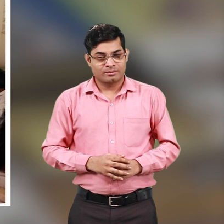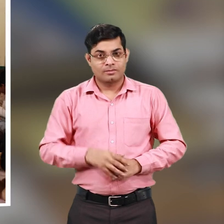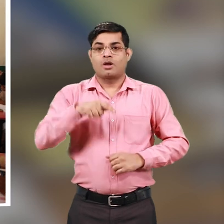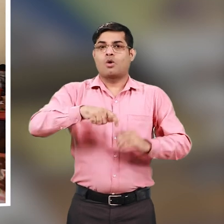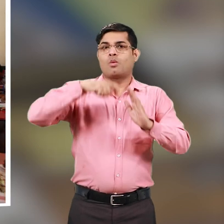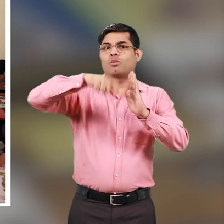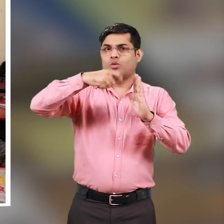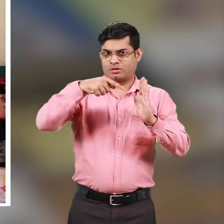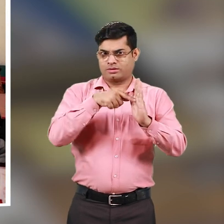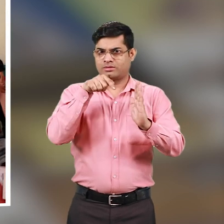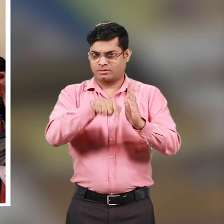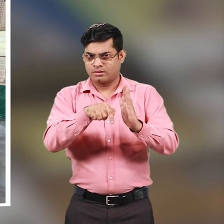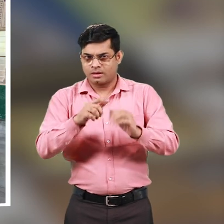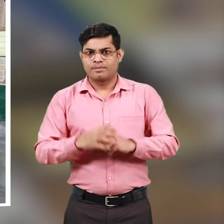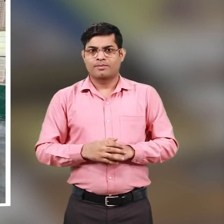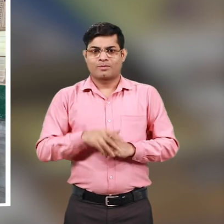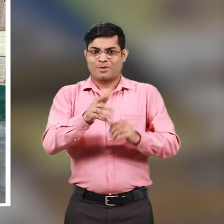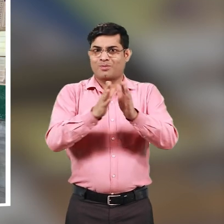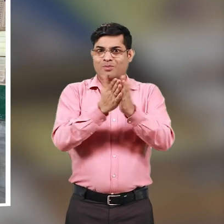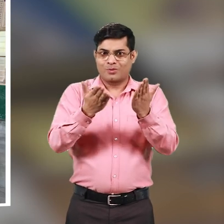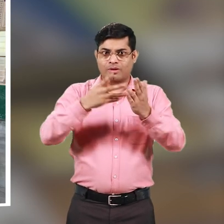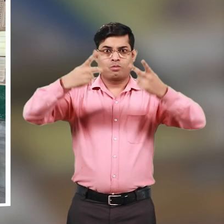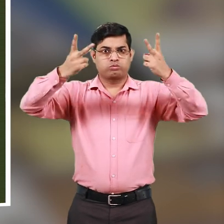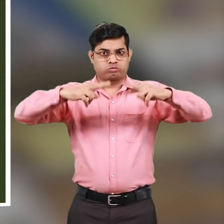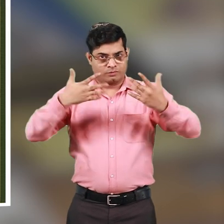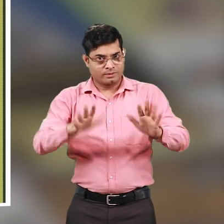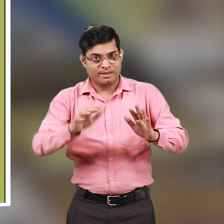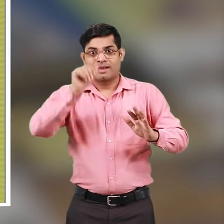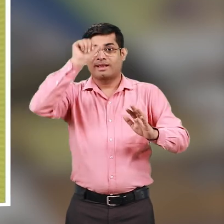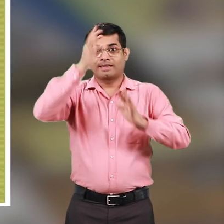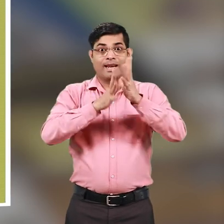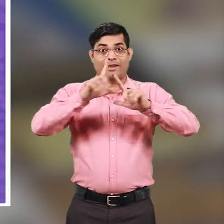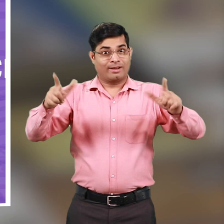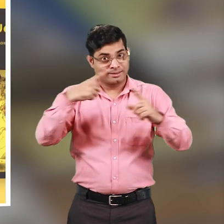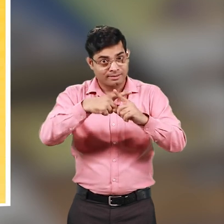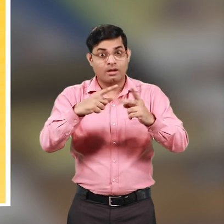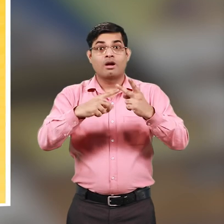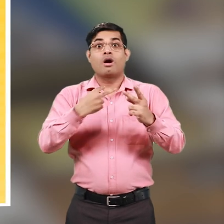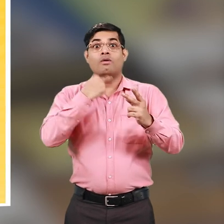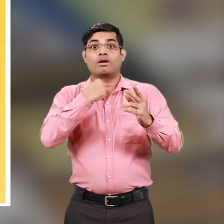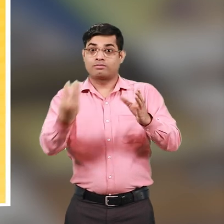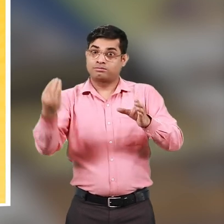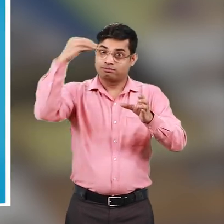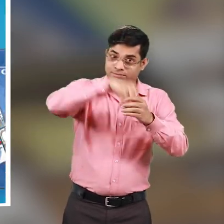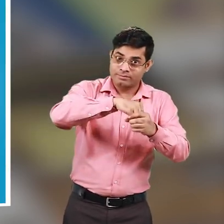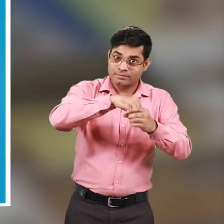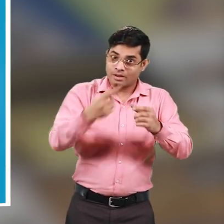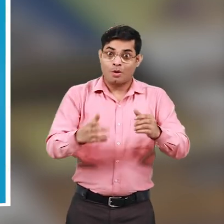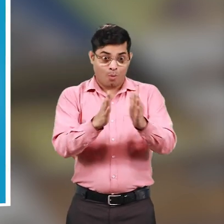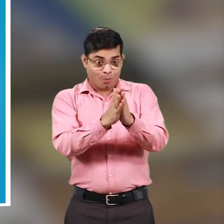इस प्रयास में ये सुनिश्चित किया गया है कि इस श्रिंखला में जो भी कारेक्रम बने वो सब के लिए सहज